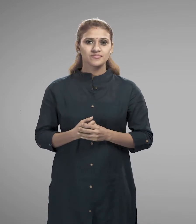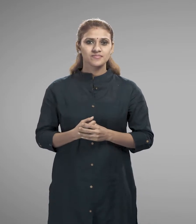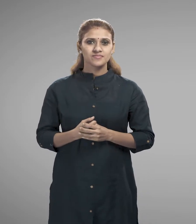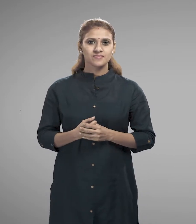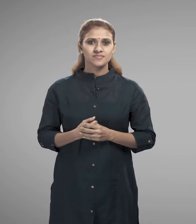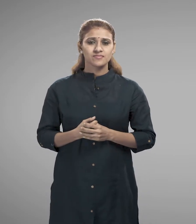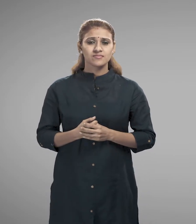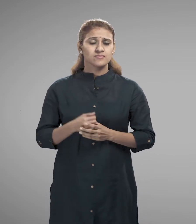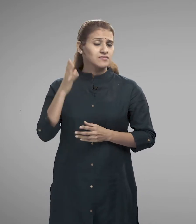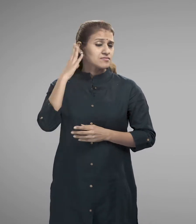विद्रोहशीलता,